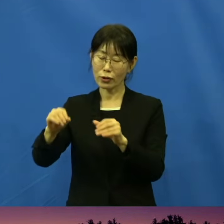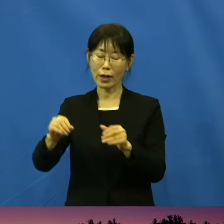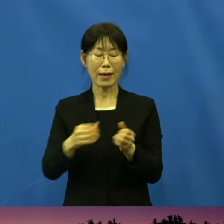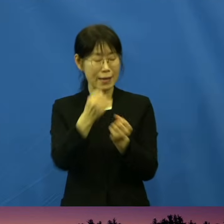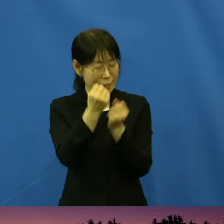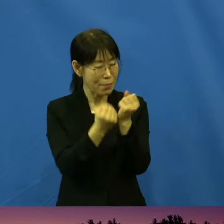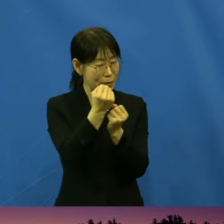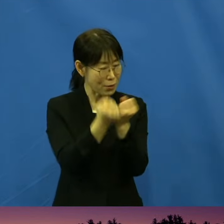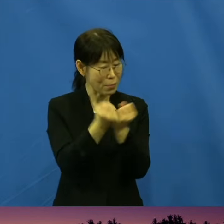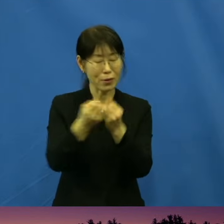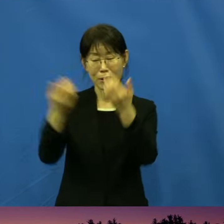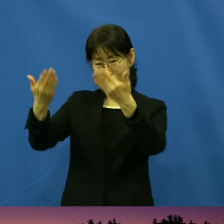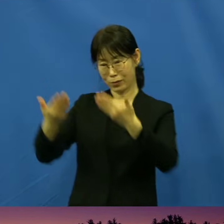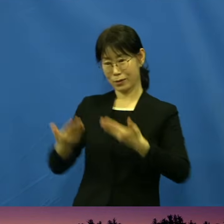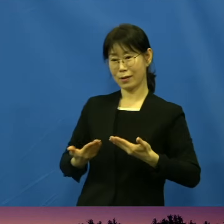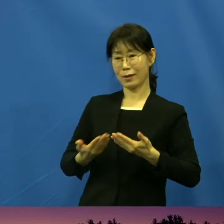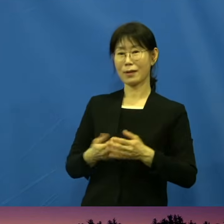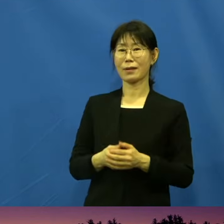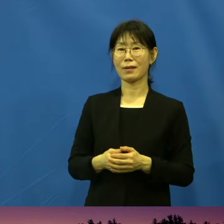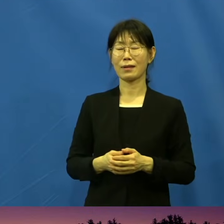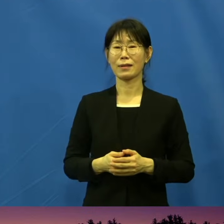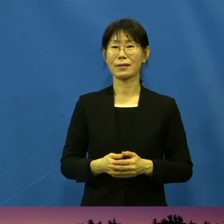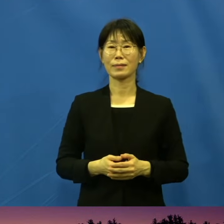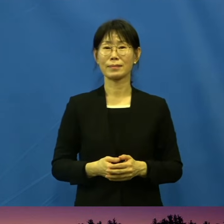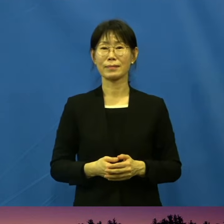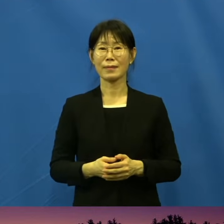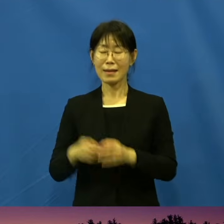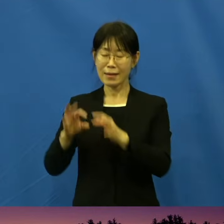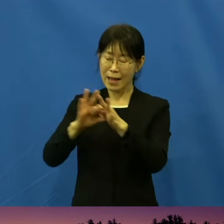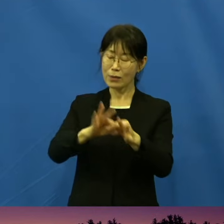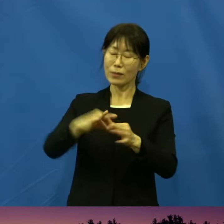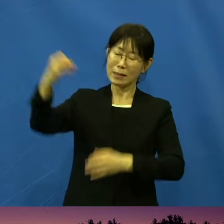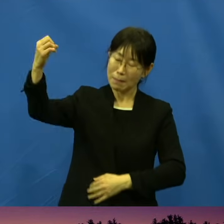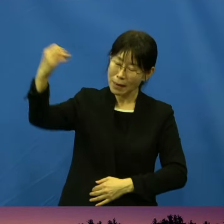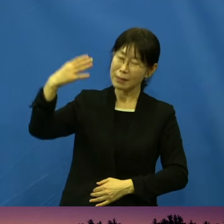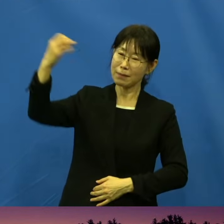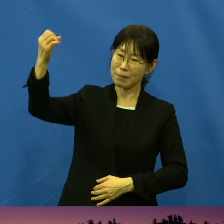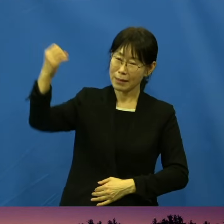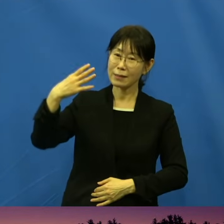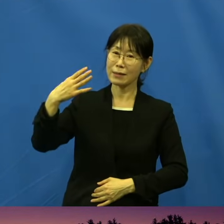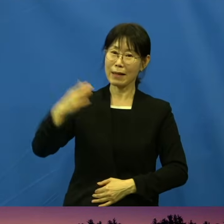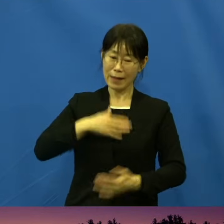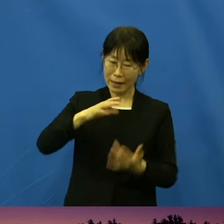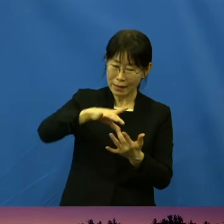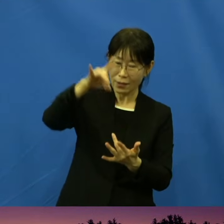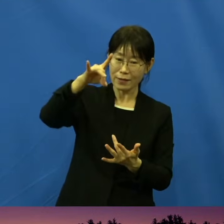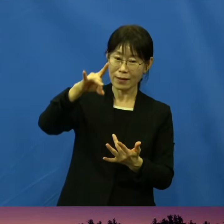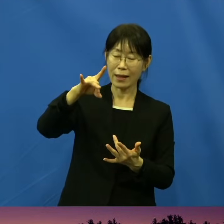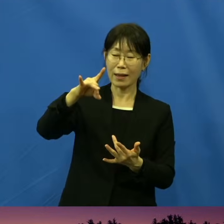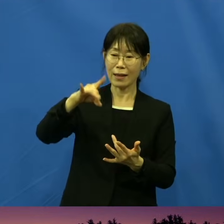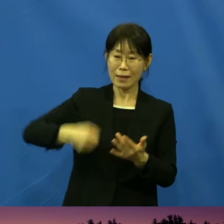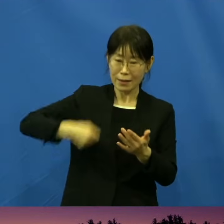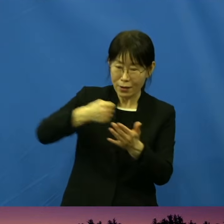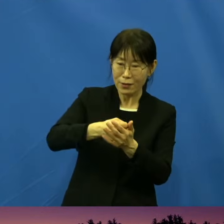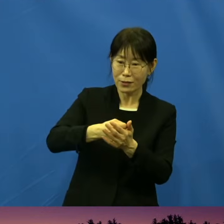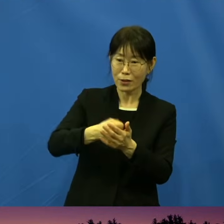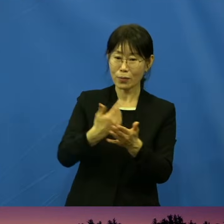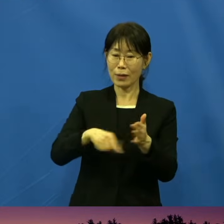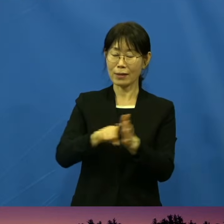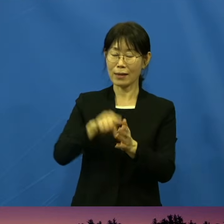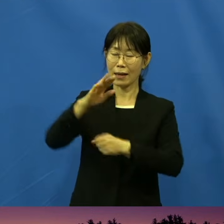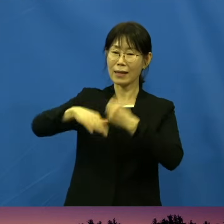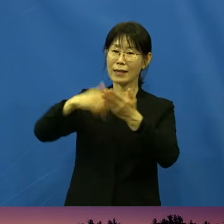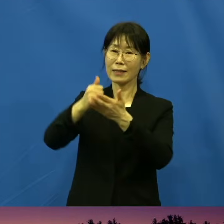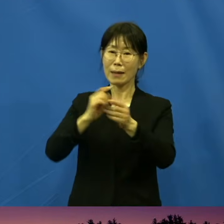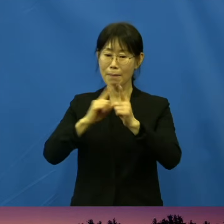폭력적이지 않아요. 우리에게 계속 말씀하세요. 그래서 제일 좋은 건 여러분, 하나님의 말씀을 통하여 깨닫게 하시는